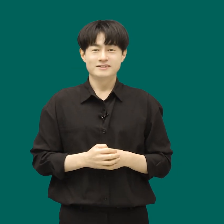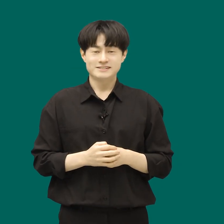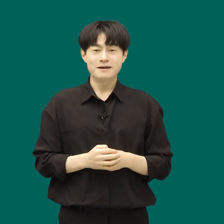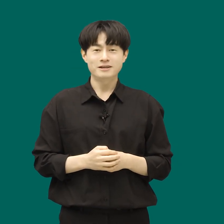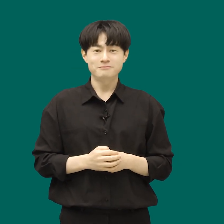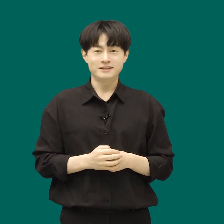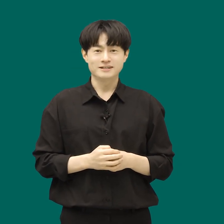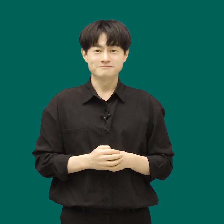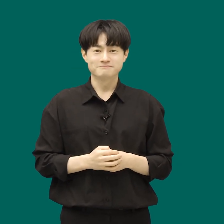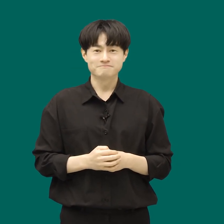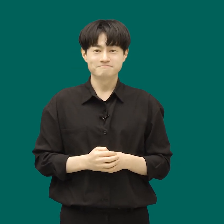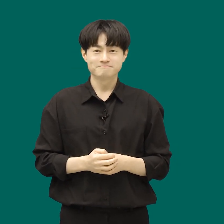자매입니다.